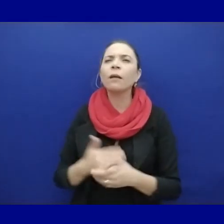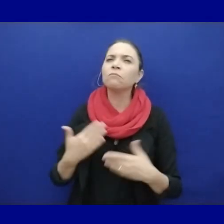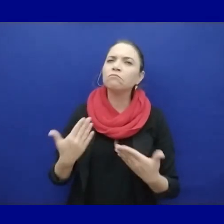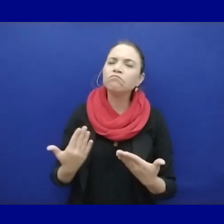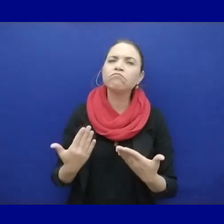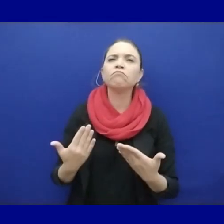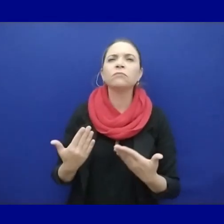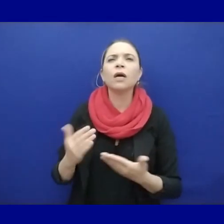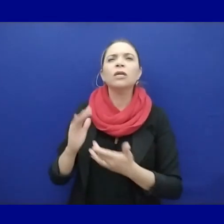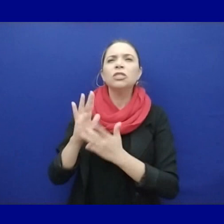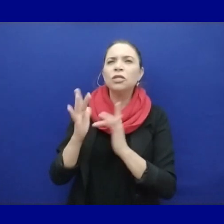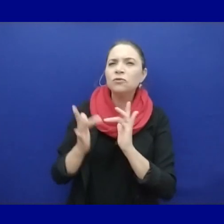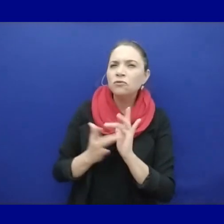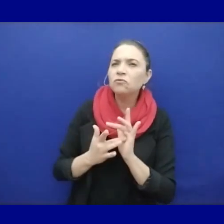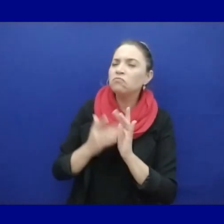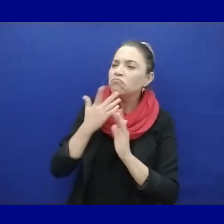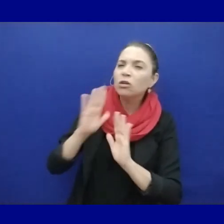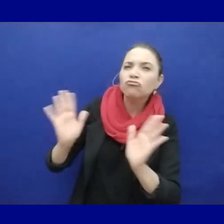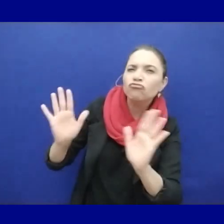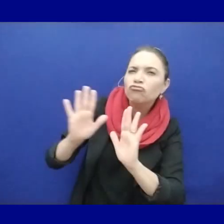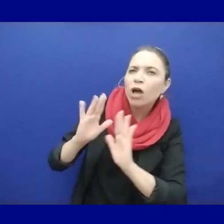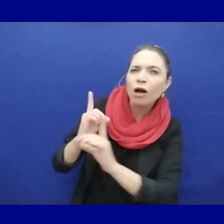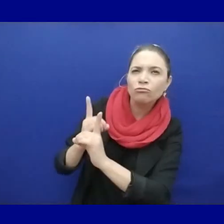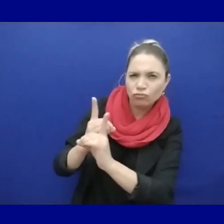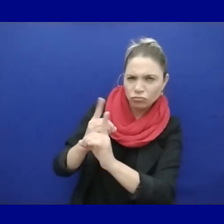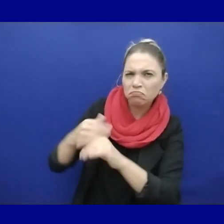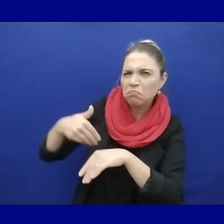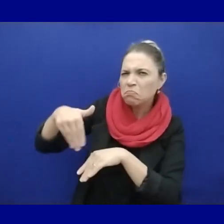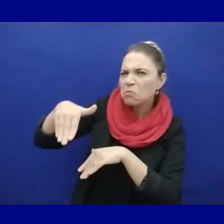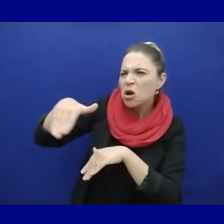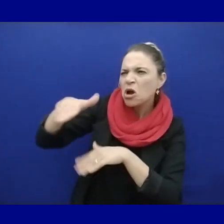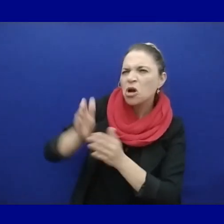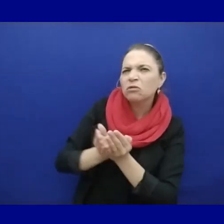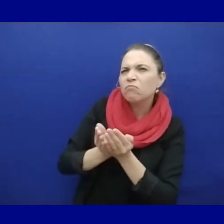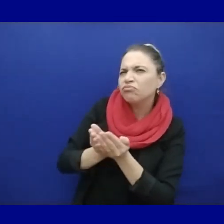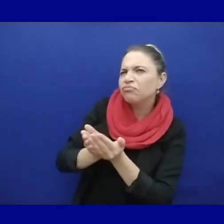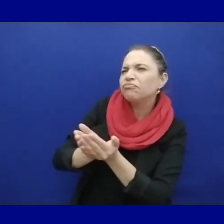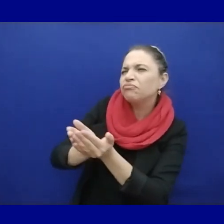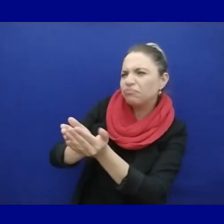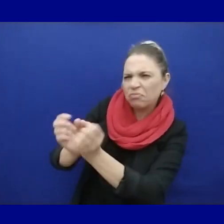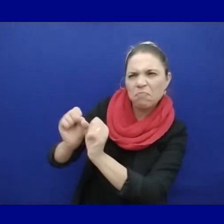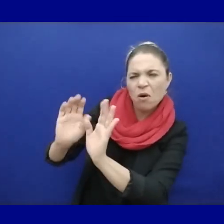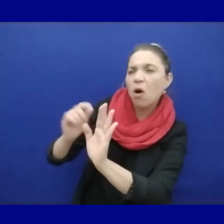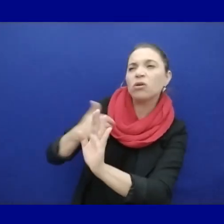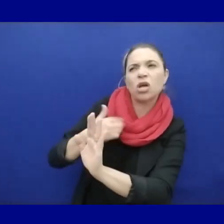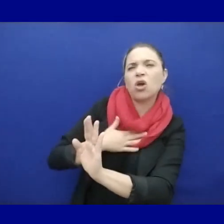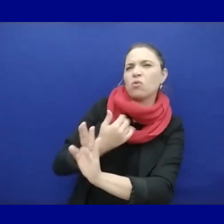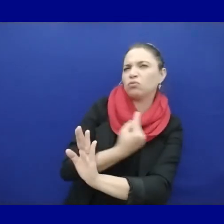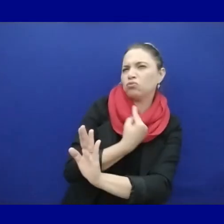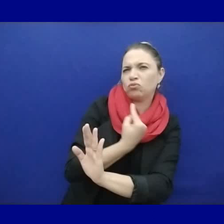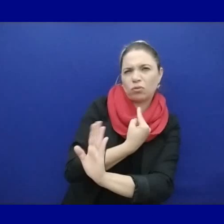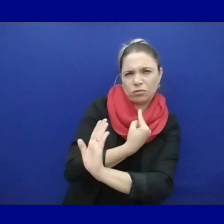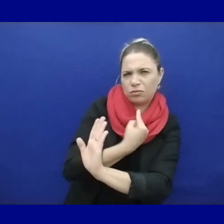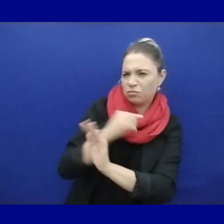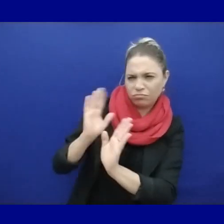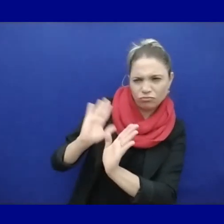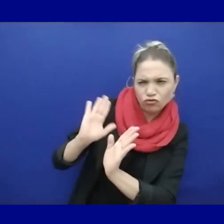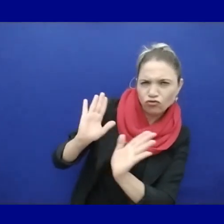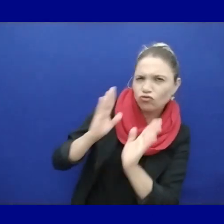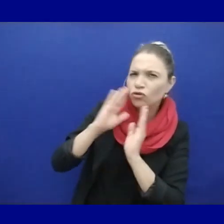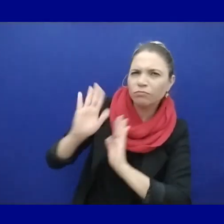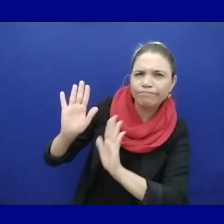seguir, compeliu Jesus os discípulos a embarcar e passar adiante dele para o outro lado, enquanto